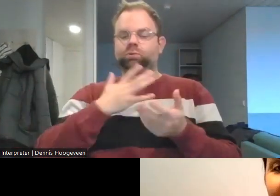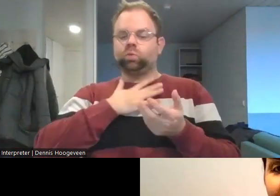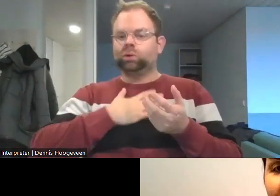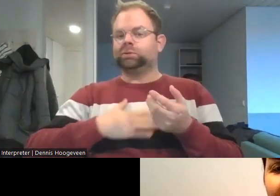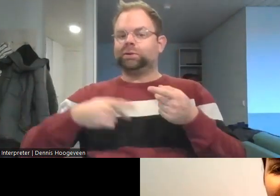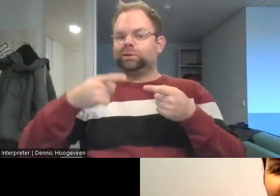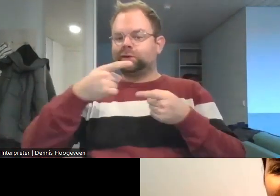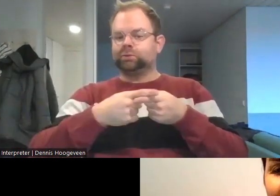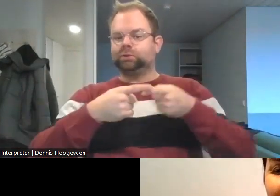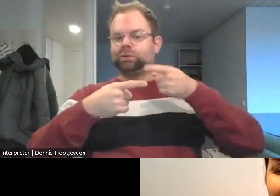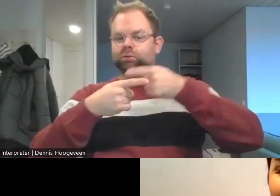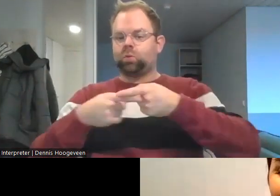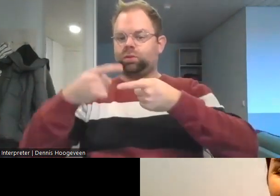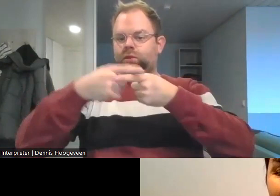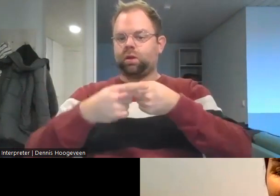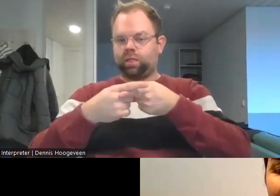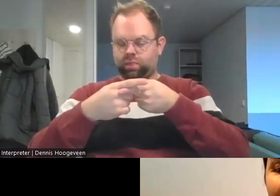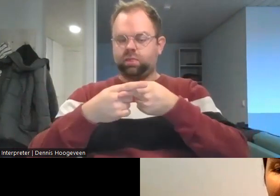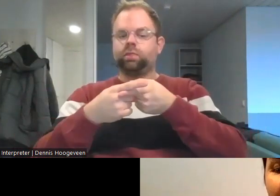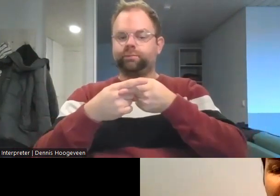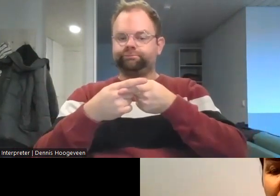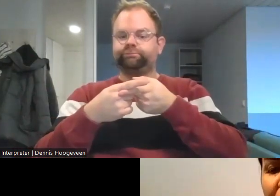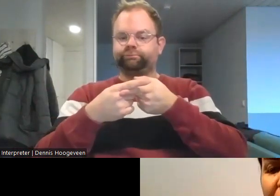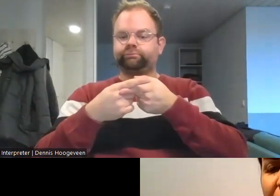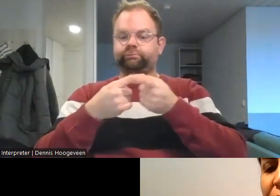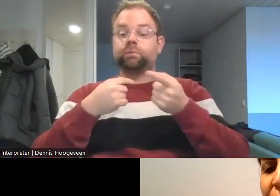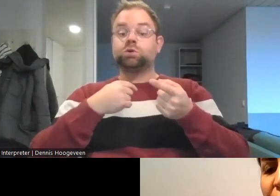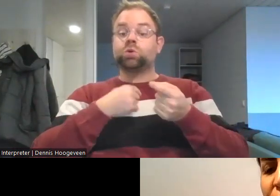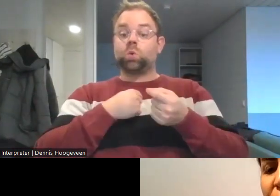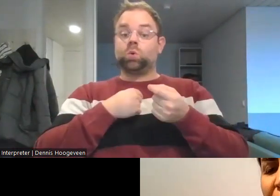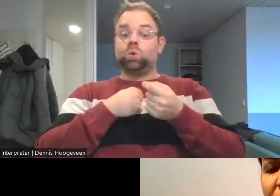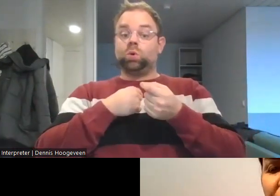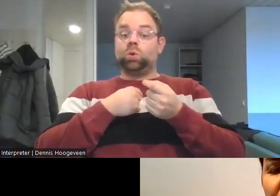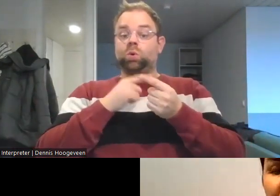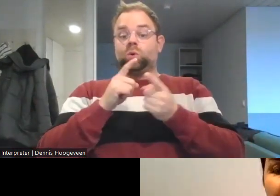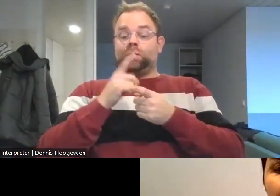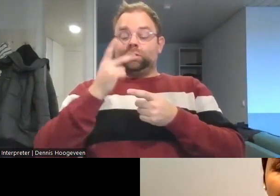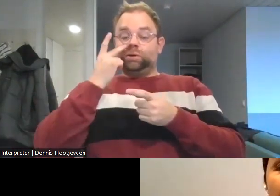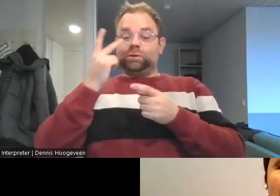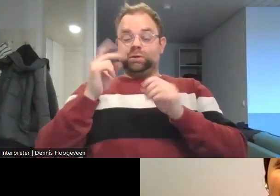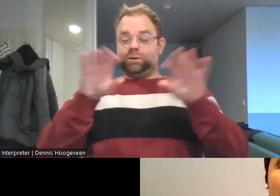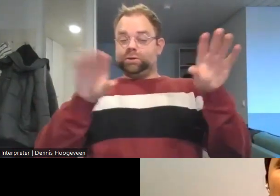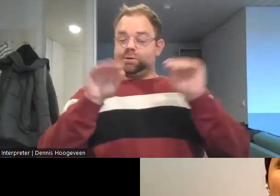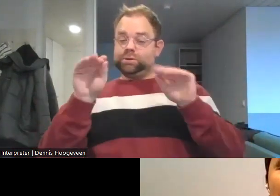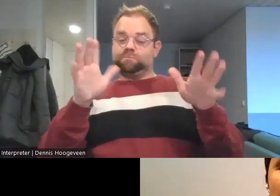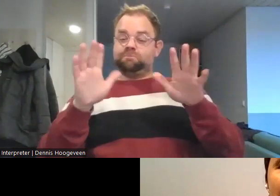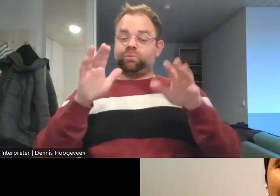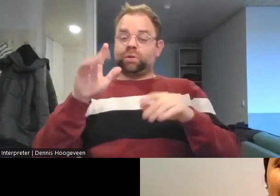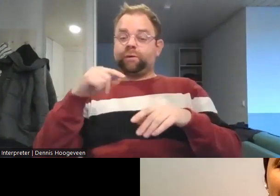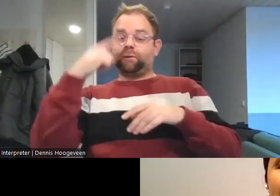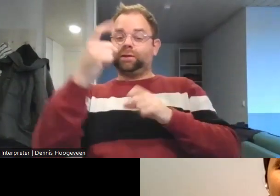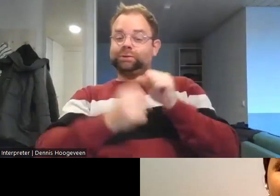et la priorité pour l'année prochaine est d'accorder plus d'attention aux défis auxquels les